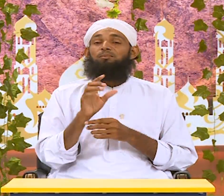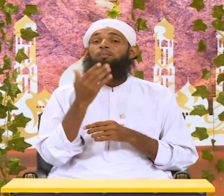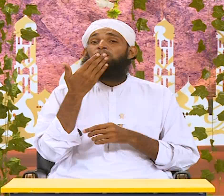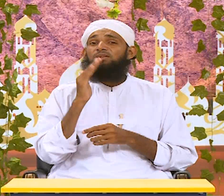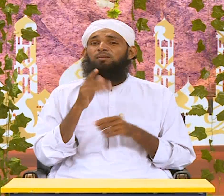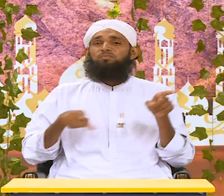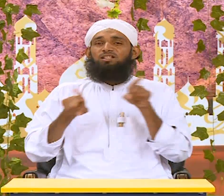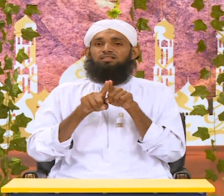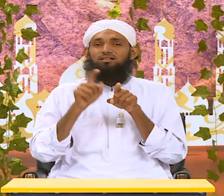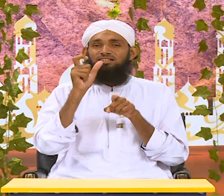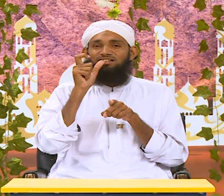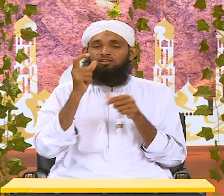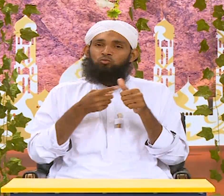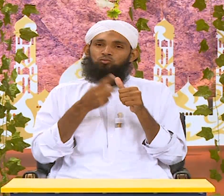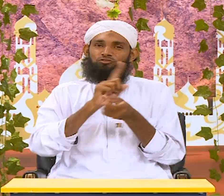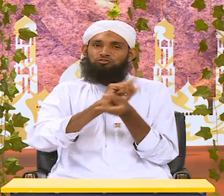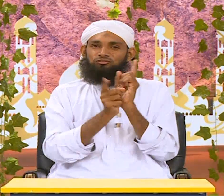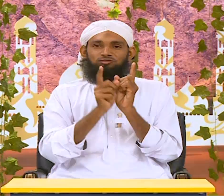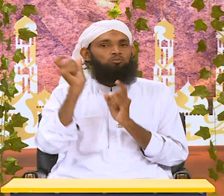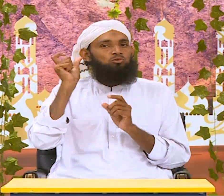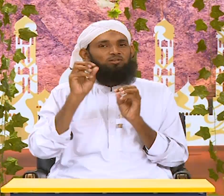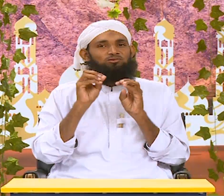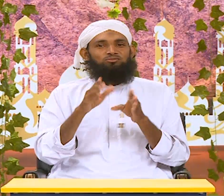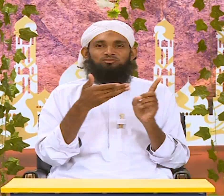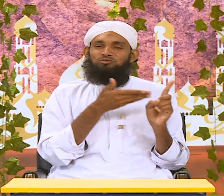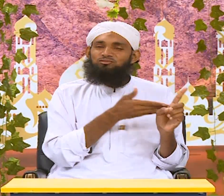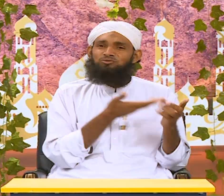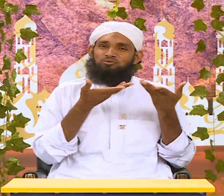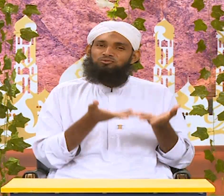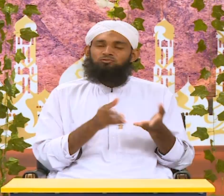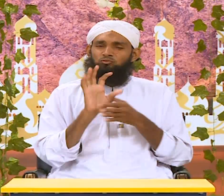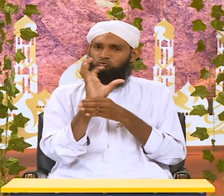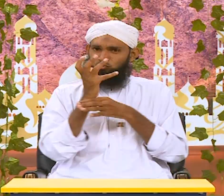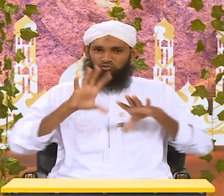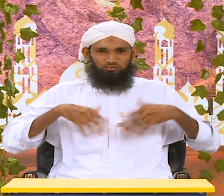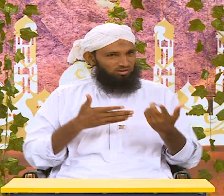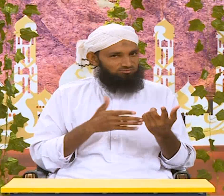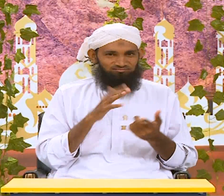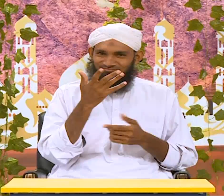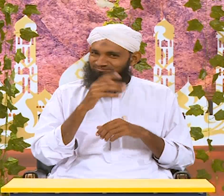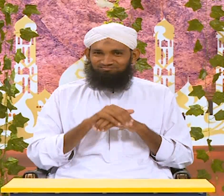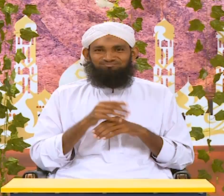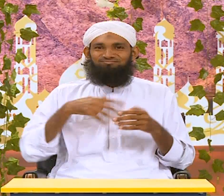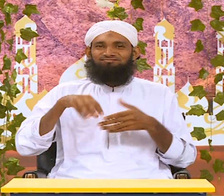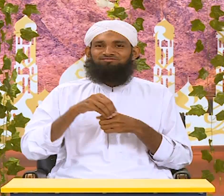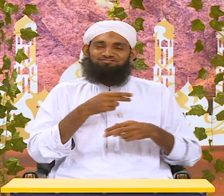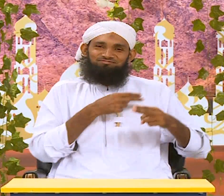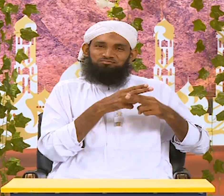یعنی ساتھ کا شیطان بھی کلمہ پڑھ کر مسلمان ہو گیا تھا، ان کو دنیا کا مال کیا نقصان پہنچائے گا؟ مگر زہد مزاج مصطفیٰ صلی اللہ علیہ